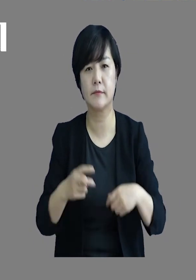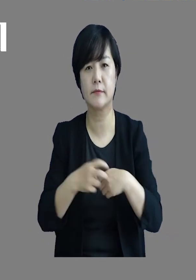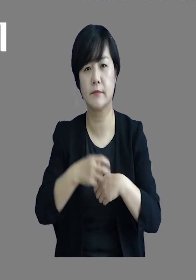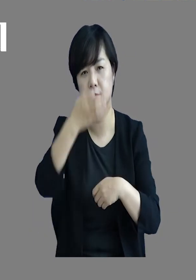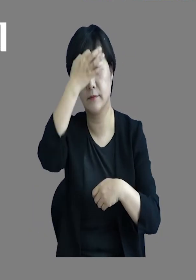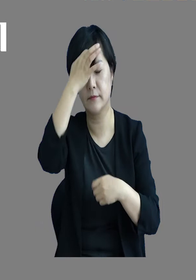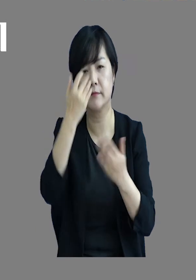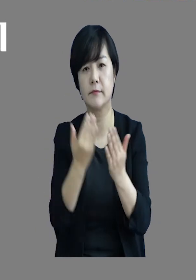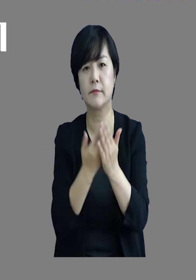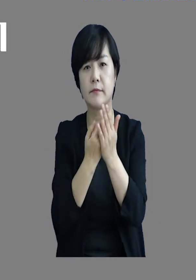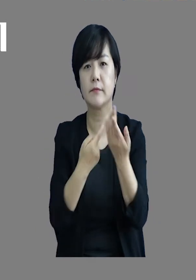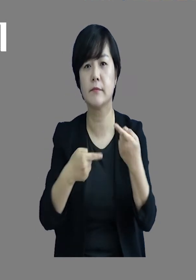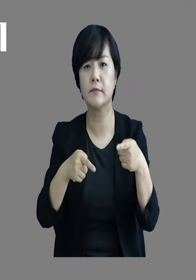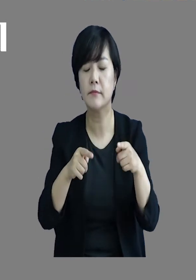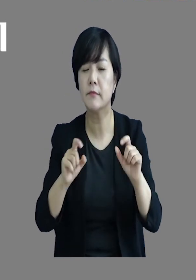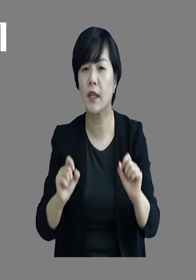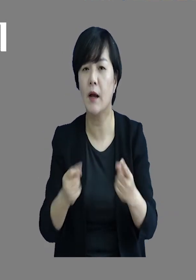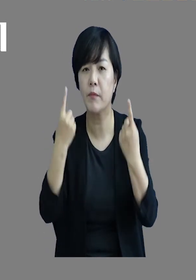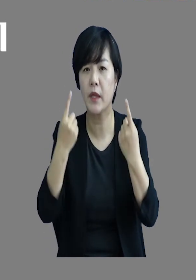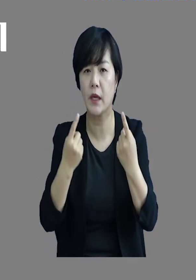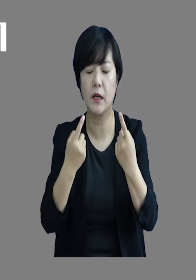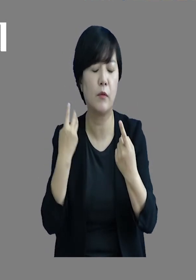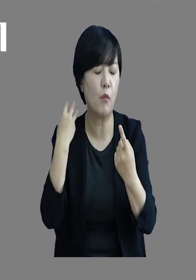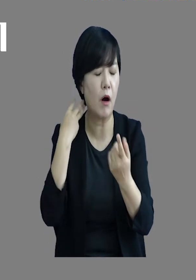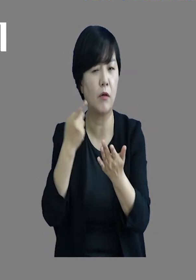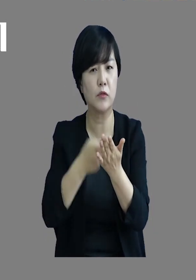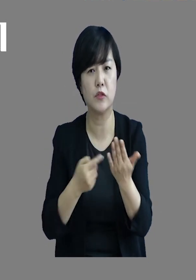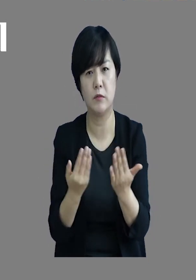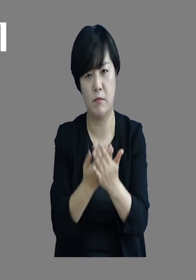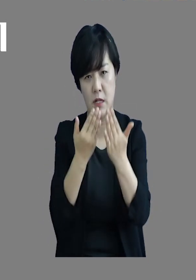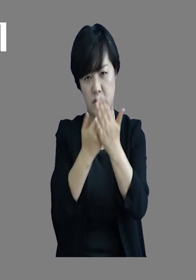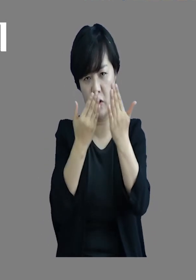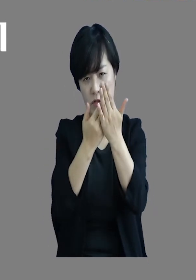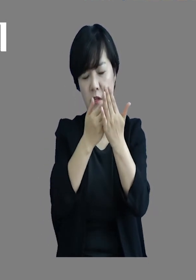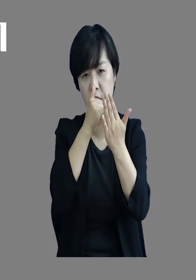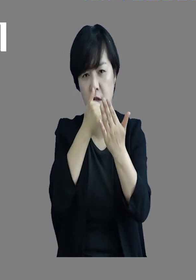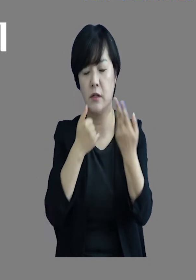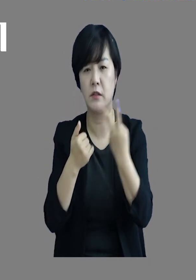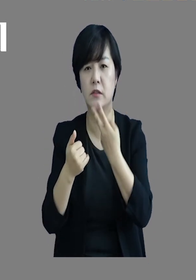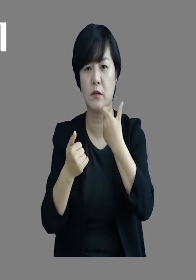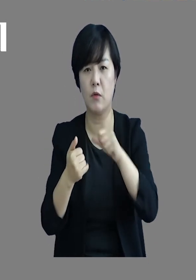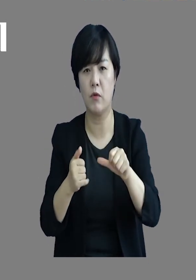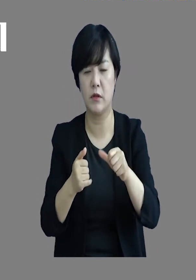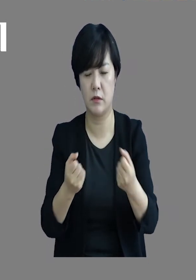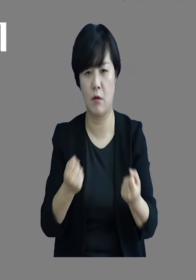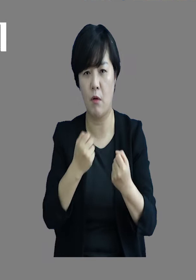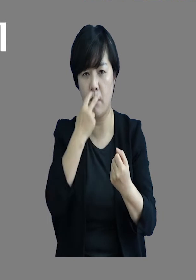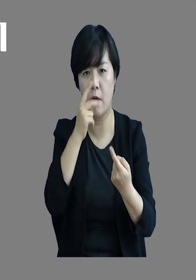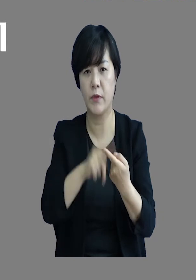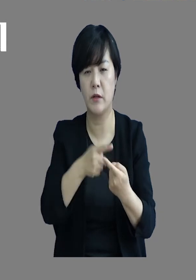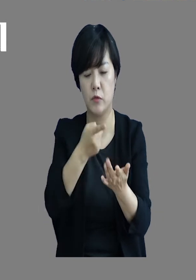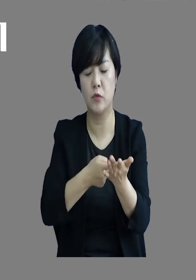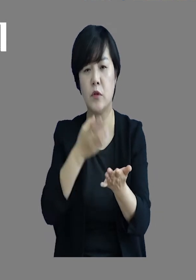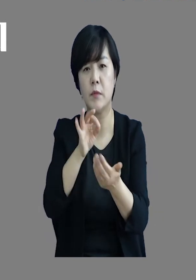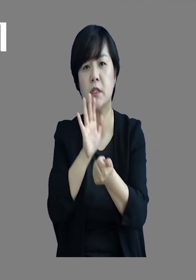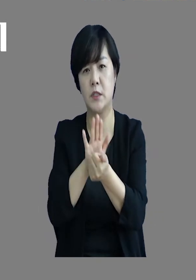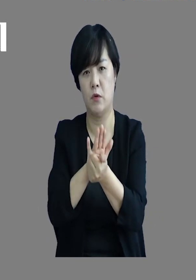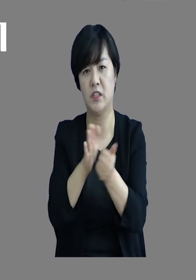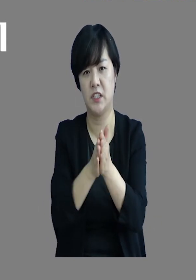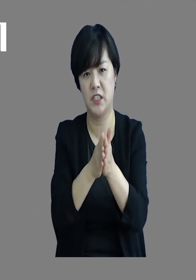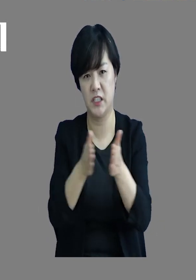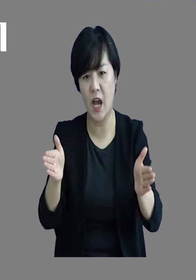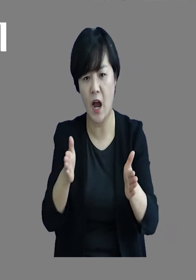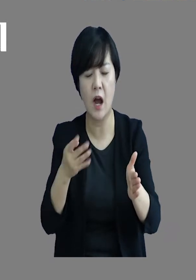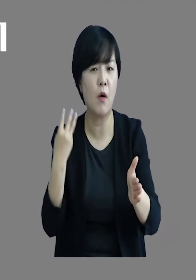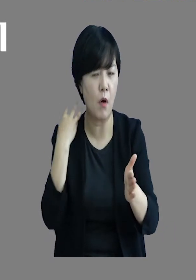의학기술의 발달과 더불어 인공와우 수술도 꾸준히 발전해 왔는데요. 2005년 건강보험으로 수술비가 지원되면서